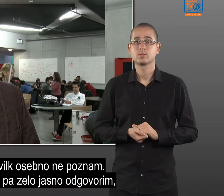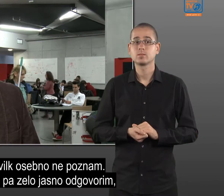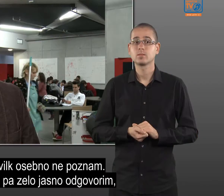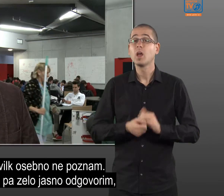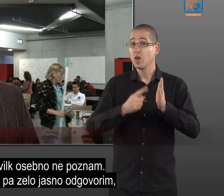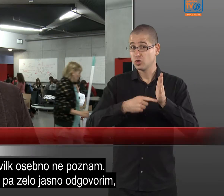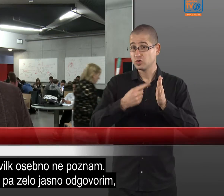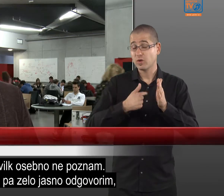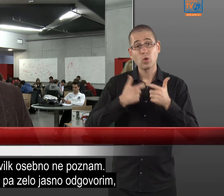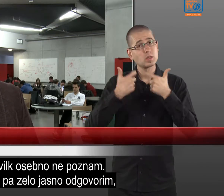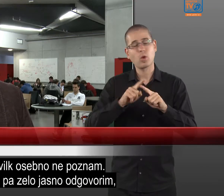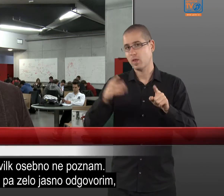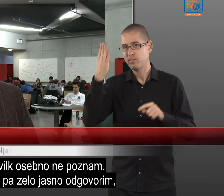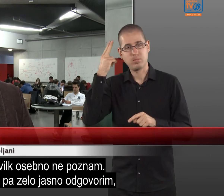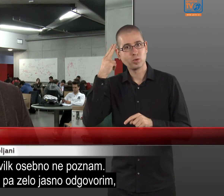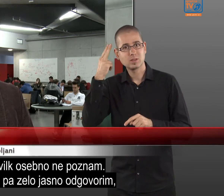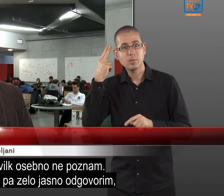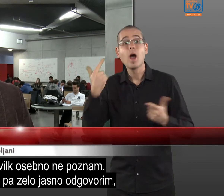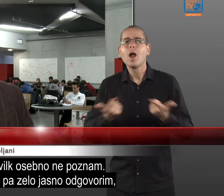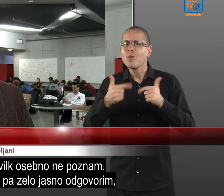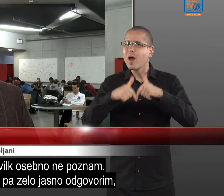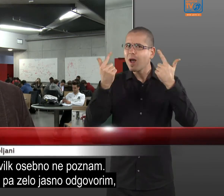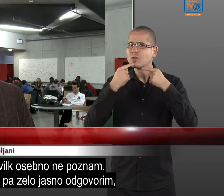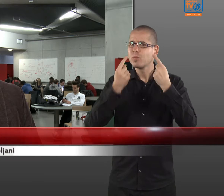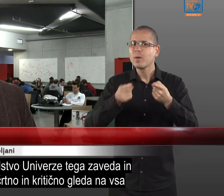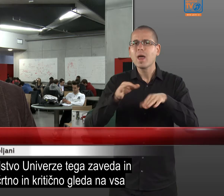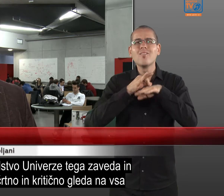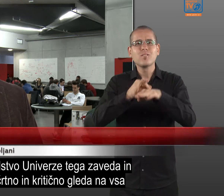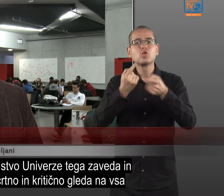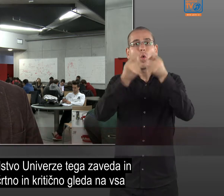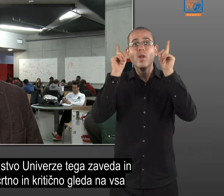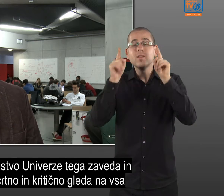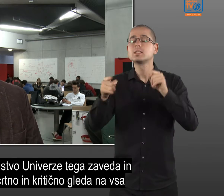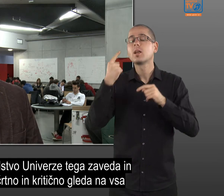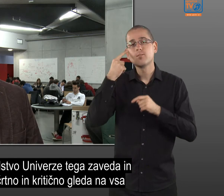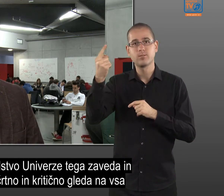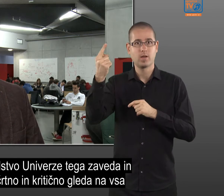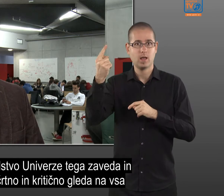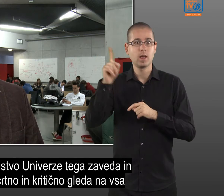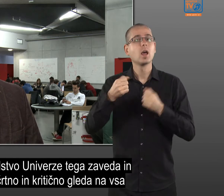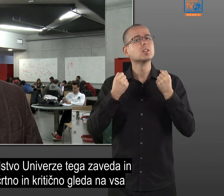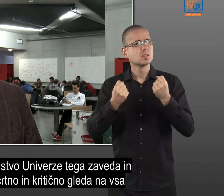Številk osebno ne poznam, lahko pa zelo jasno odgovorim, da pravzaprav vodstvo univerze se zave in zelo,